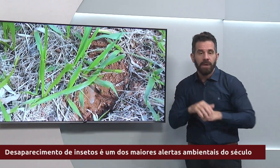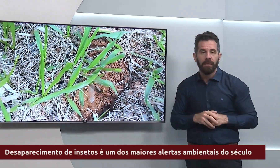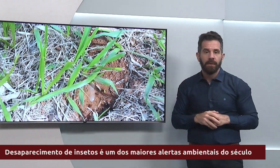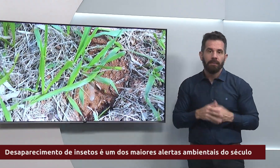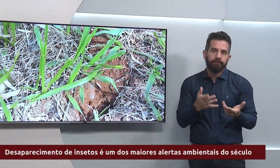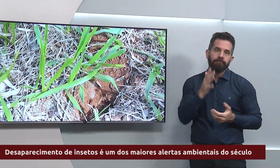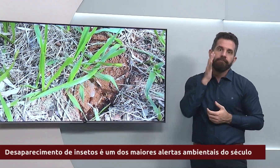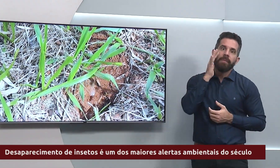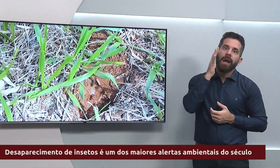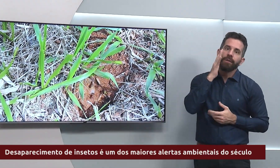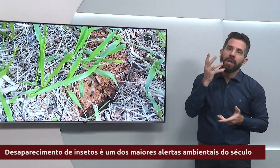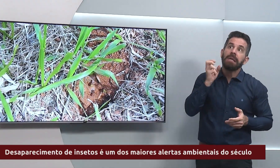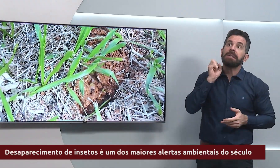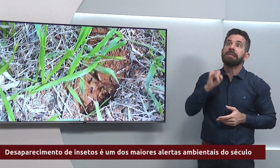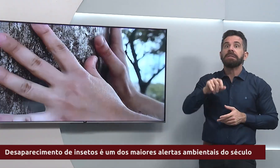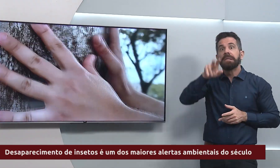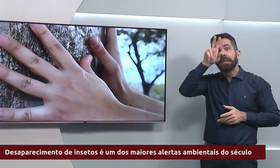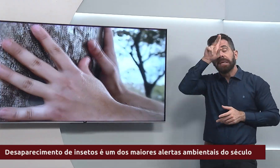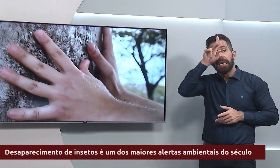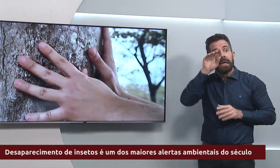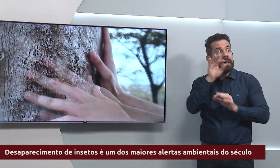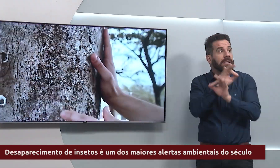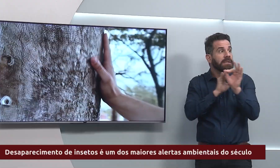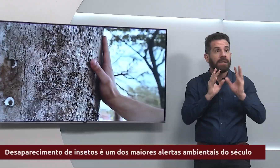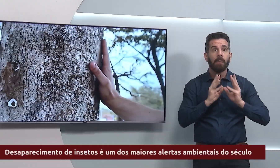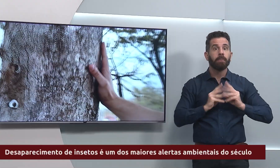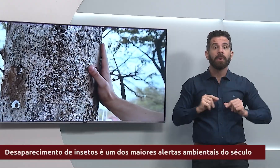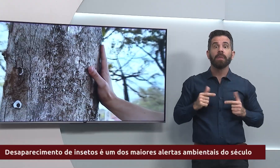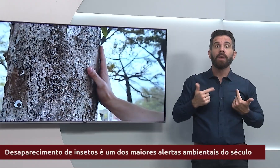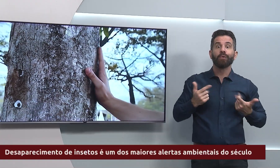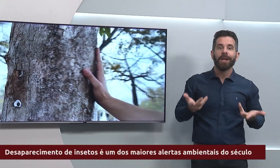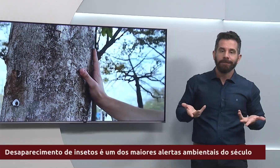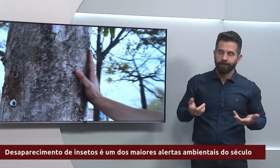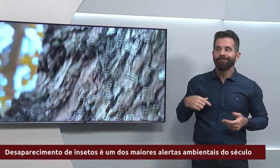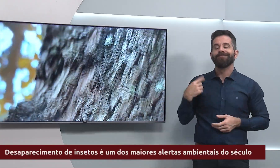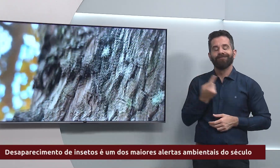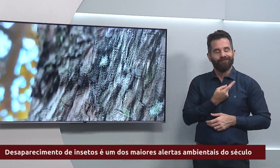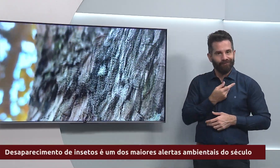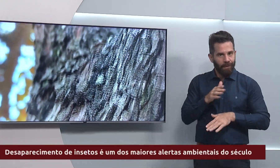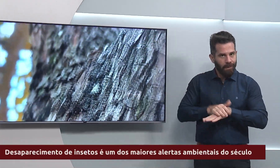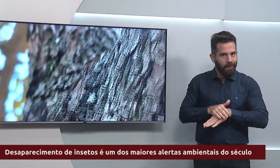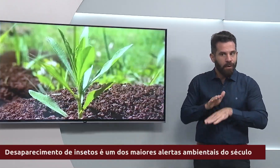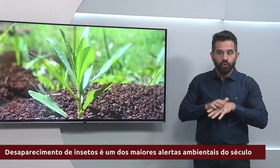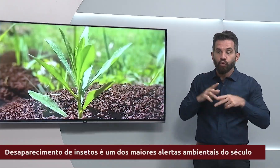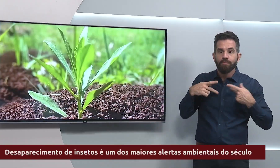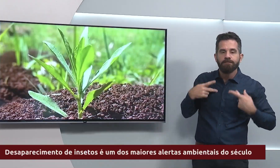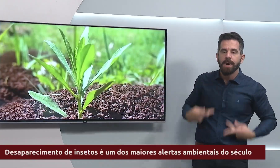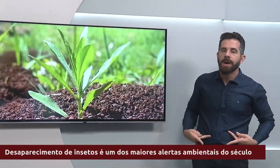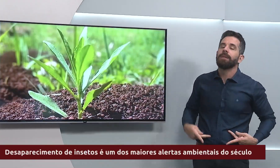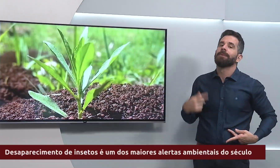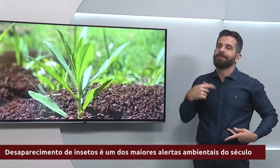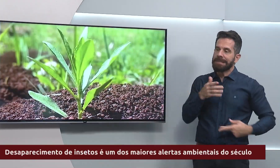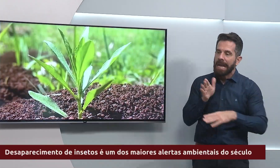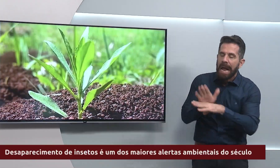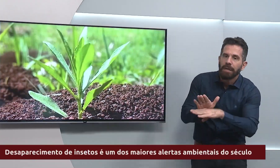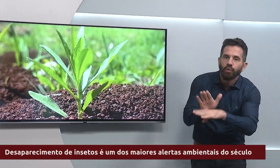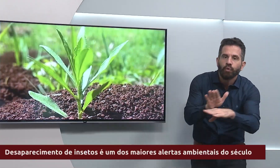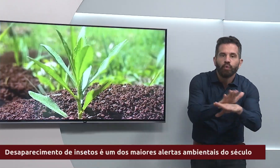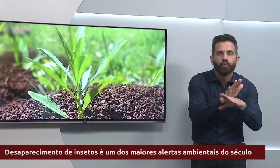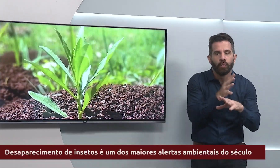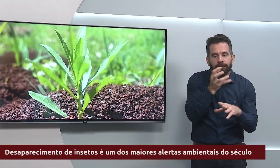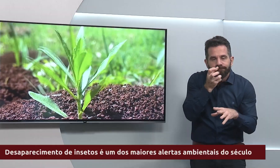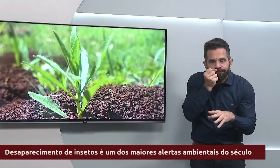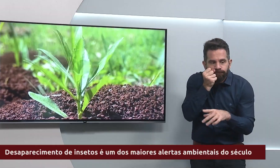de nós sem os insetos? Está nas nossas mãos. Cada ação humana desconecta um elo da vida, por isso o